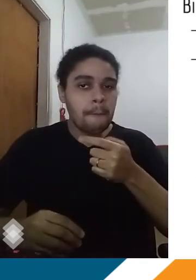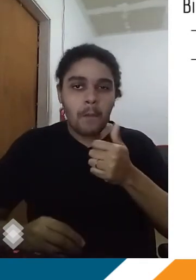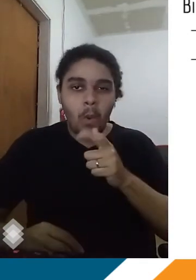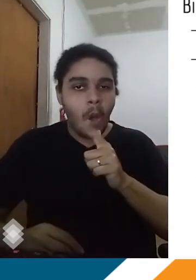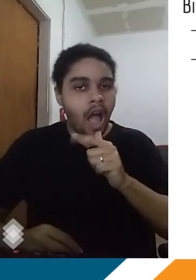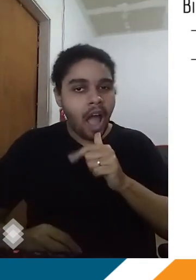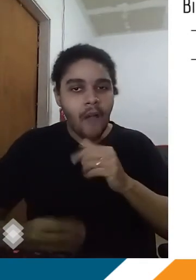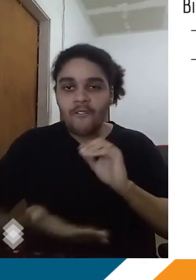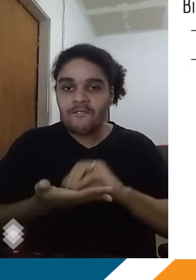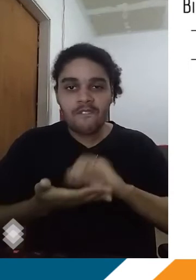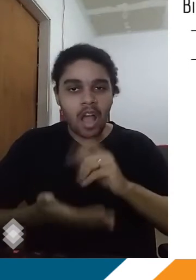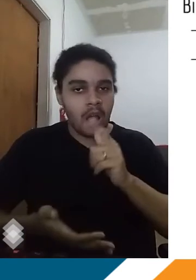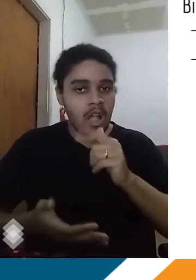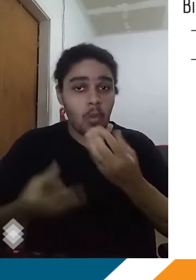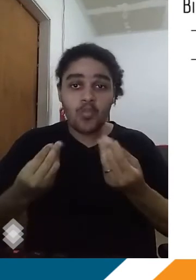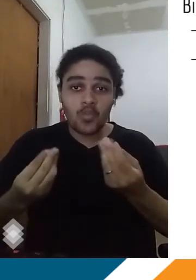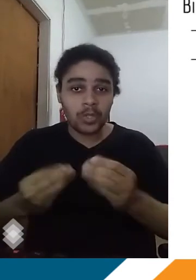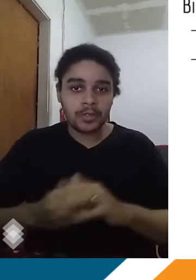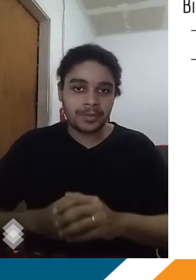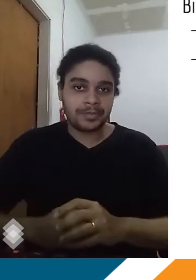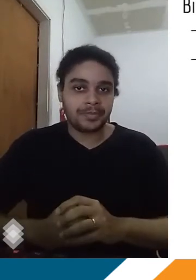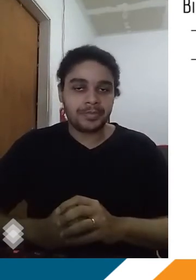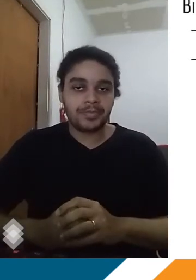hídrico, né, com ausência de água muito grande.